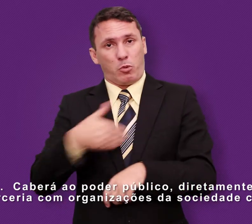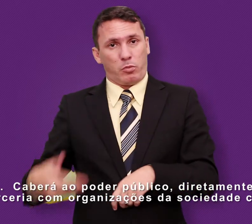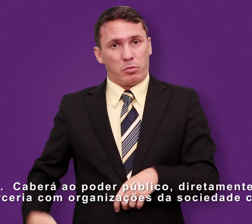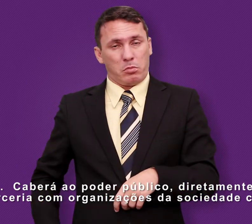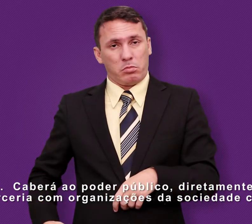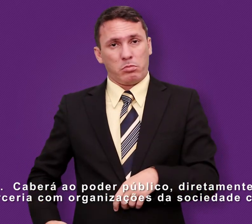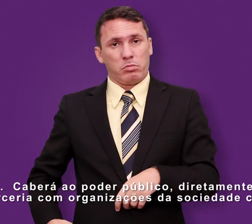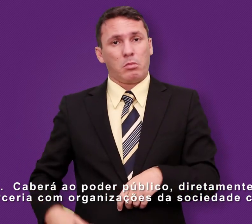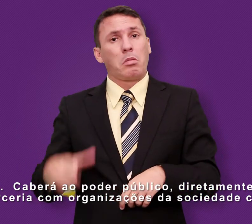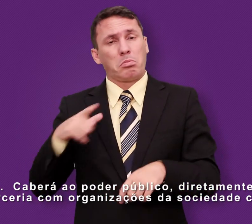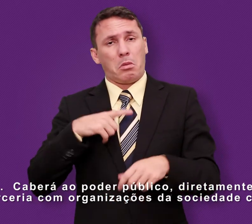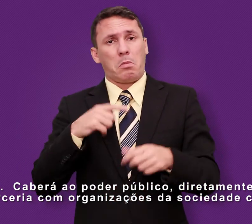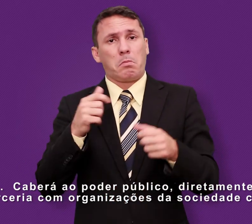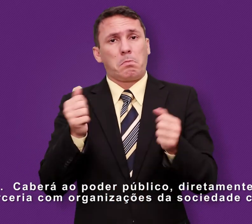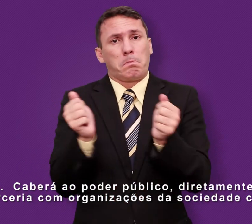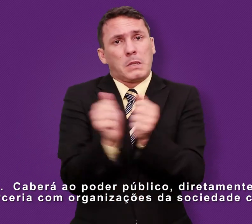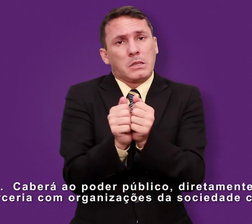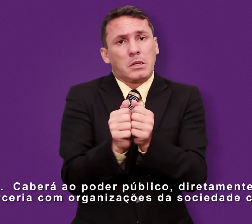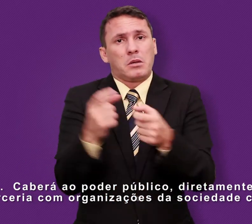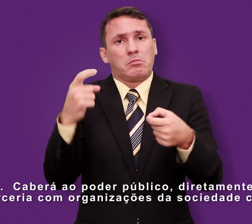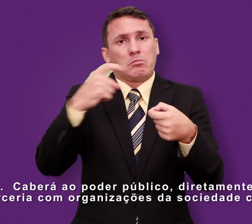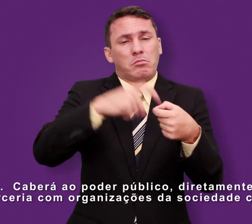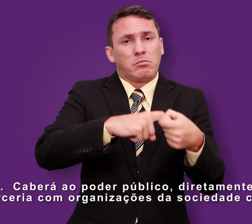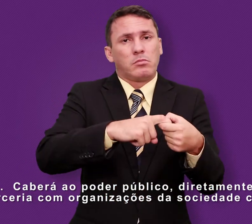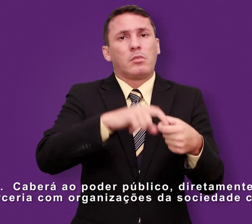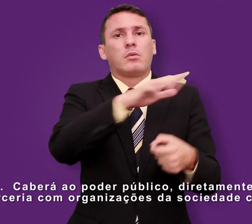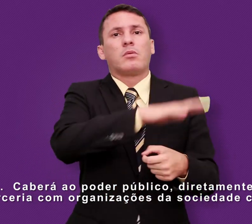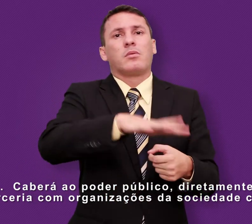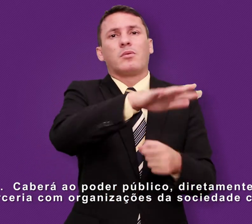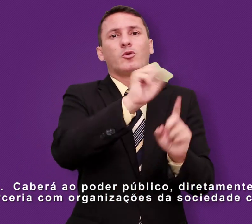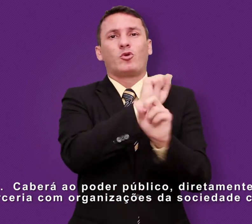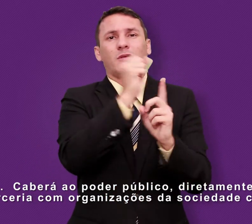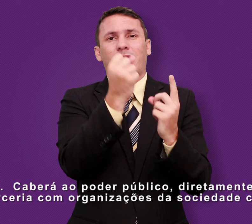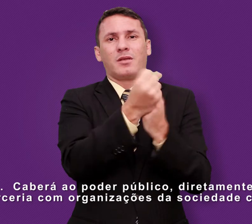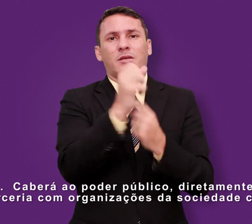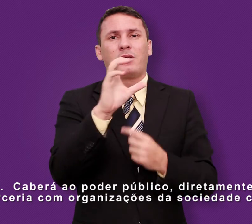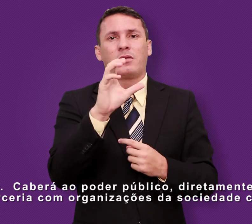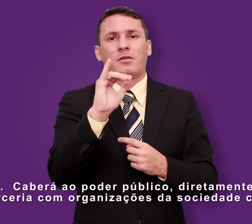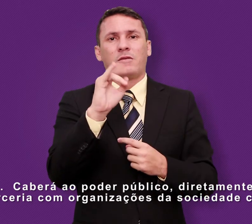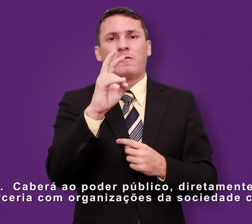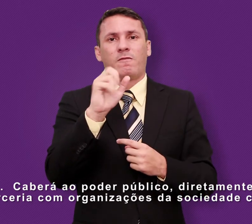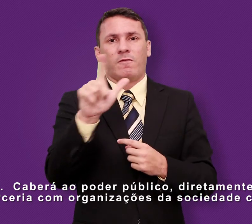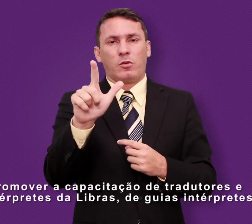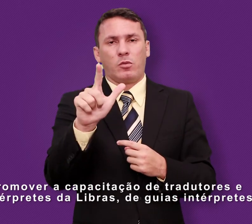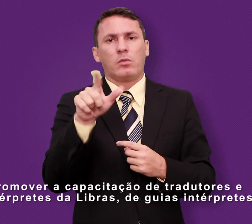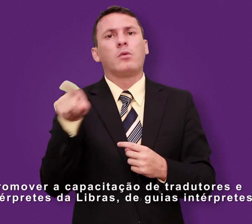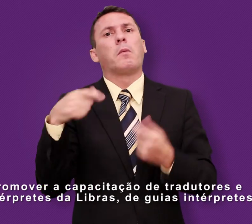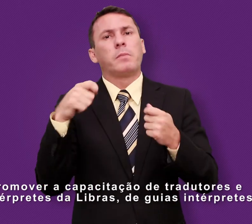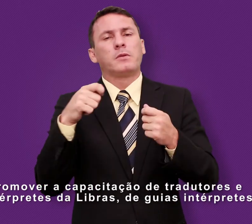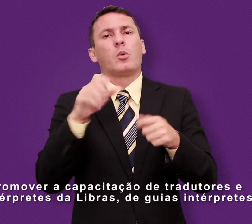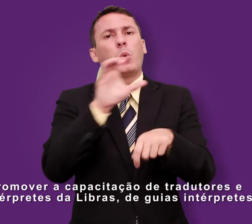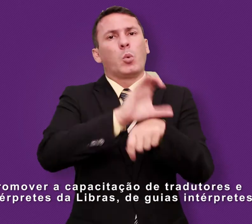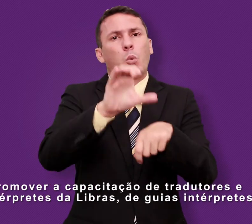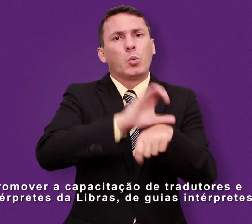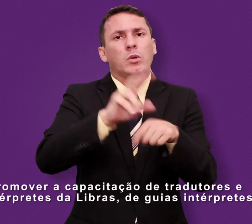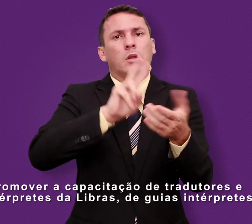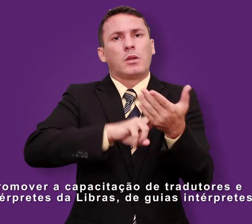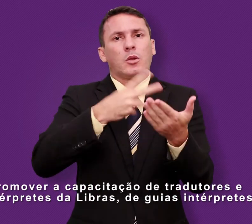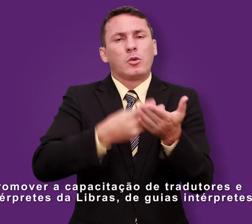poder público, diretamente ou em parceria com organizações da sociedade civil, promover a capacitação de